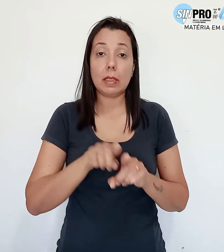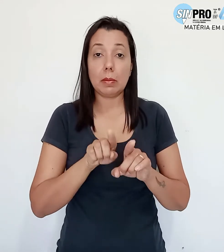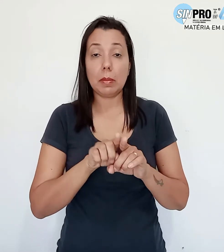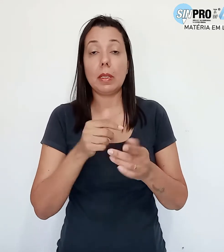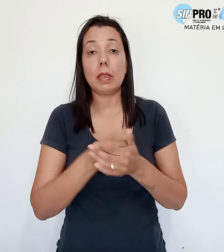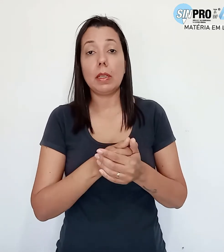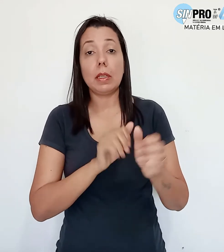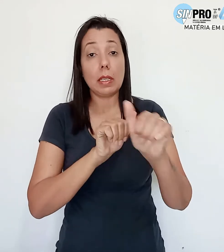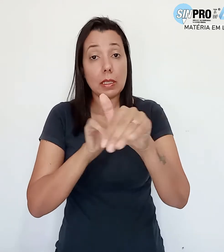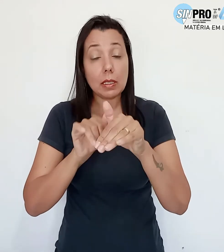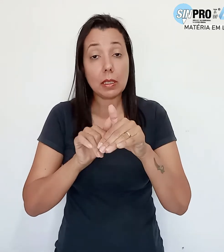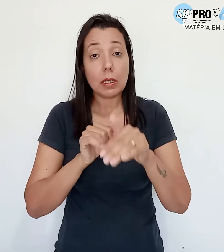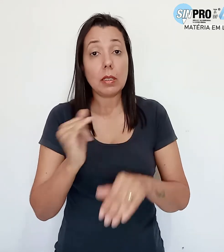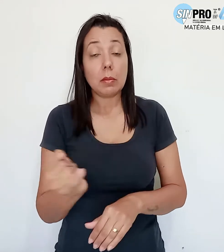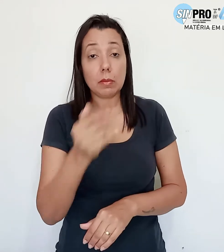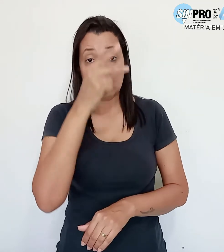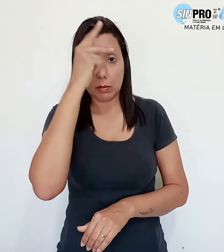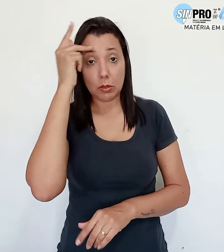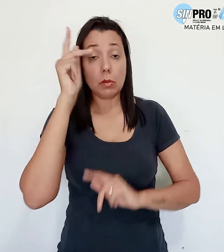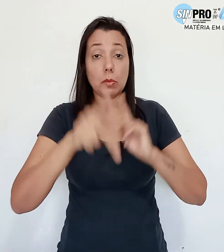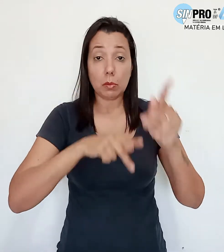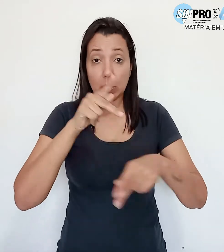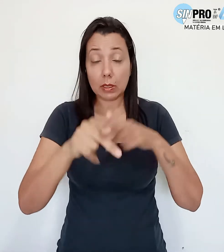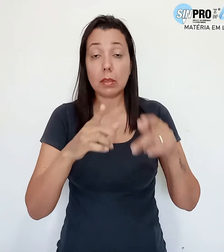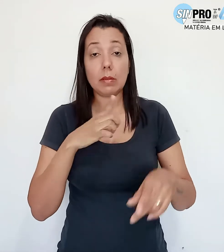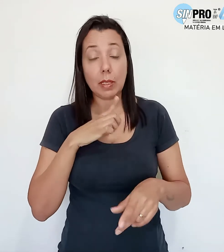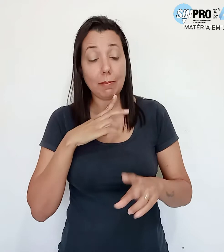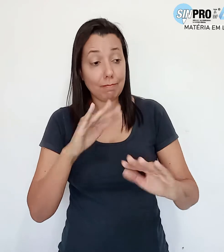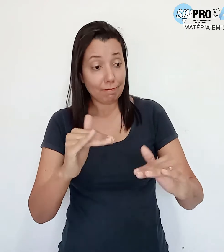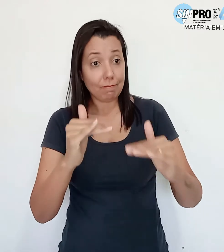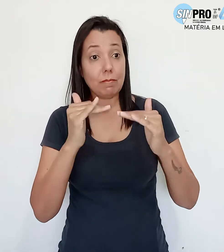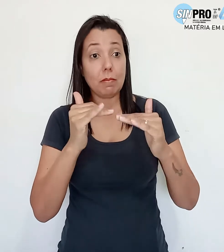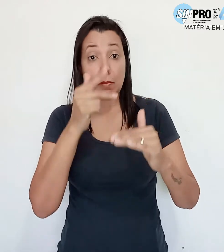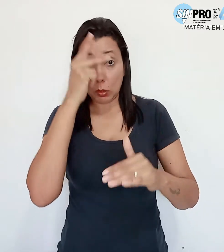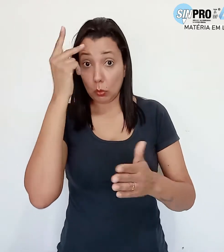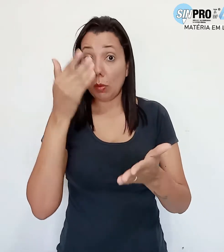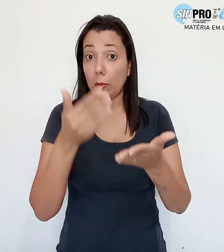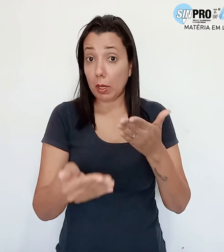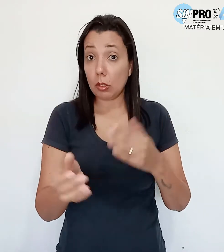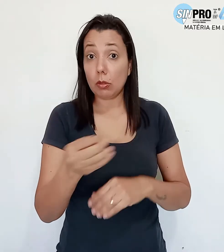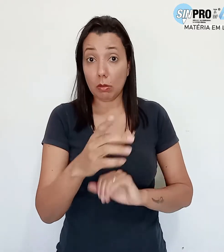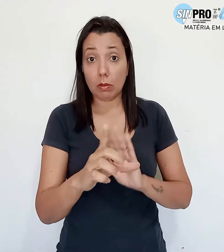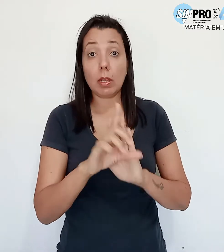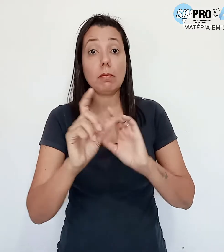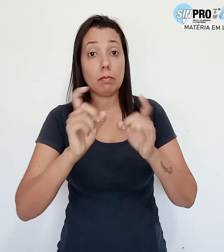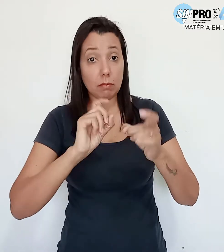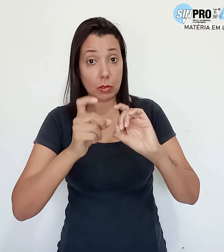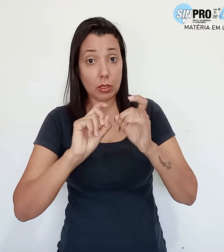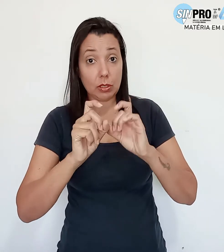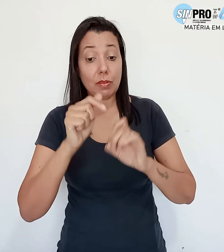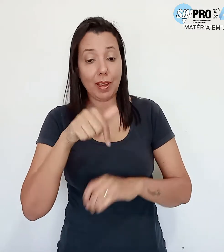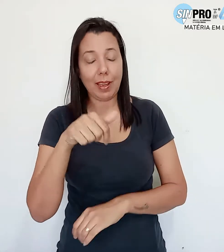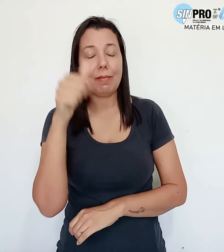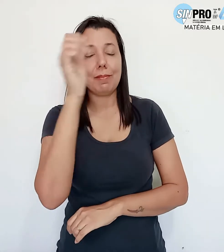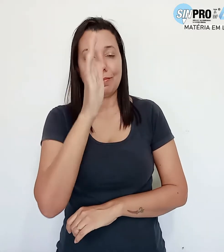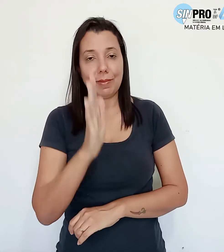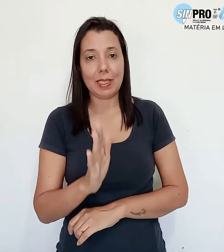É importante que a população esteja atenta a isso. Quem perde com a reforma administrativa é o Brasil,